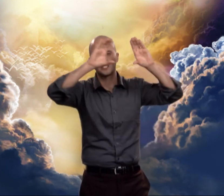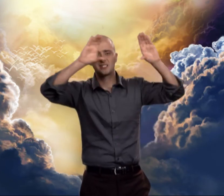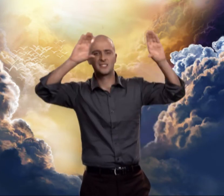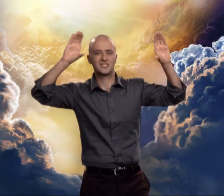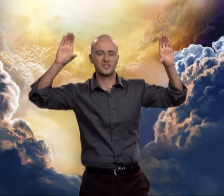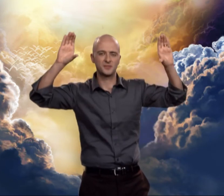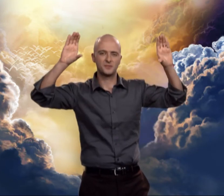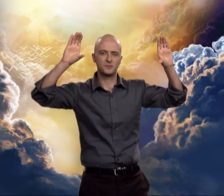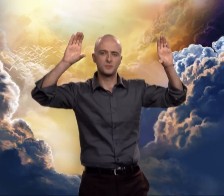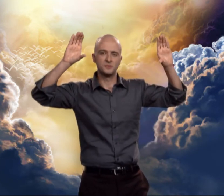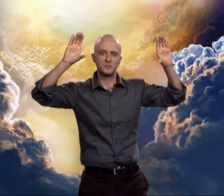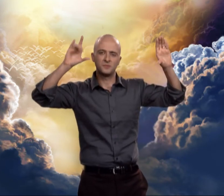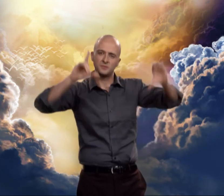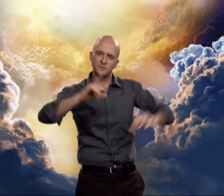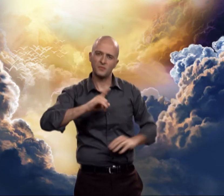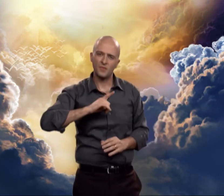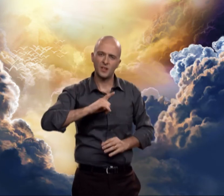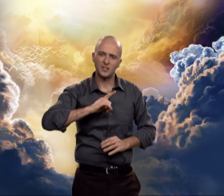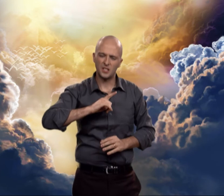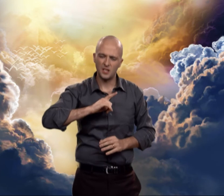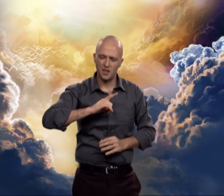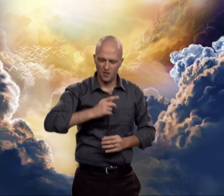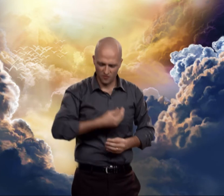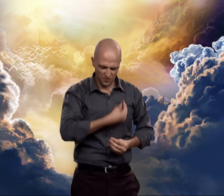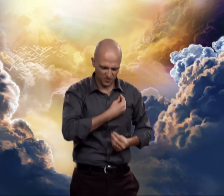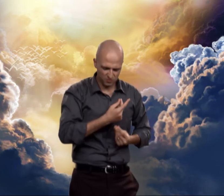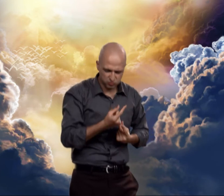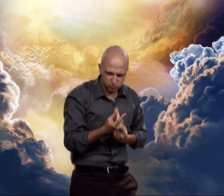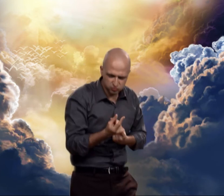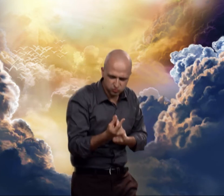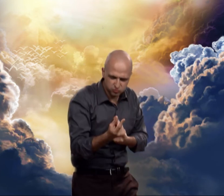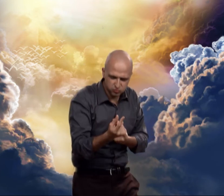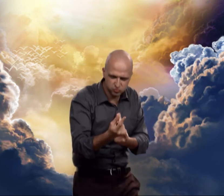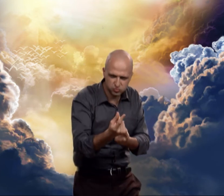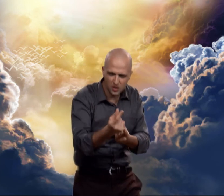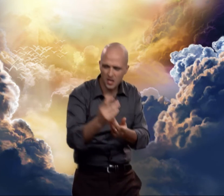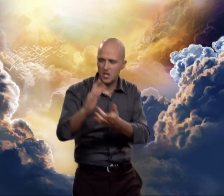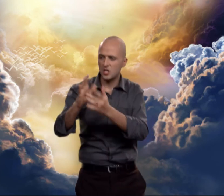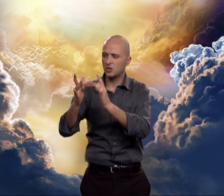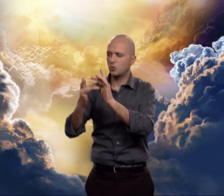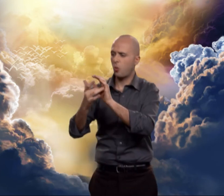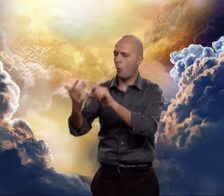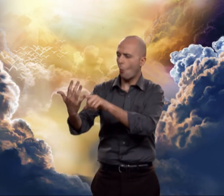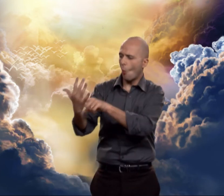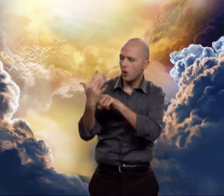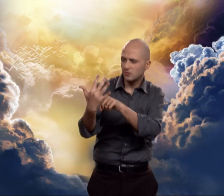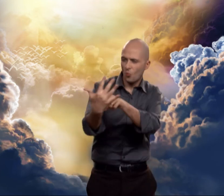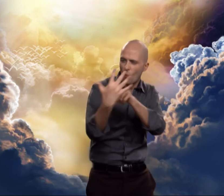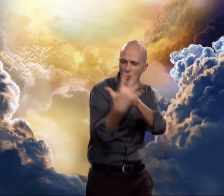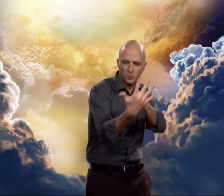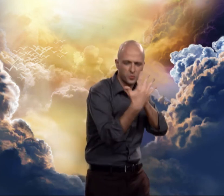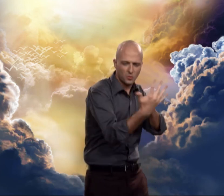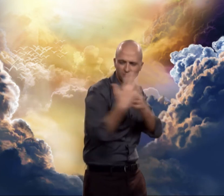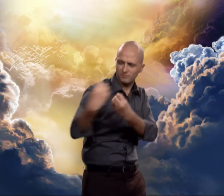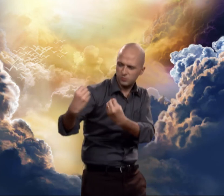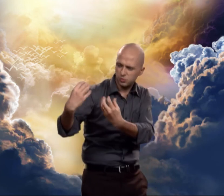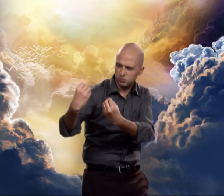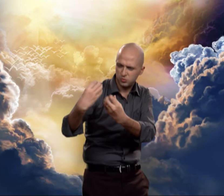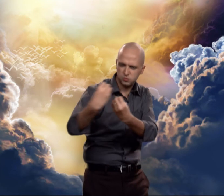O benefício desse sacrifício é a alegria de povoar a terra com seres resgatados, santos, felizes e